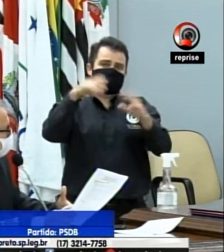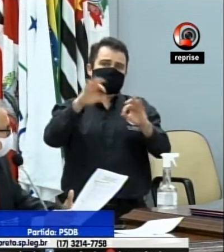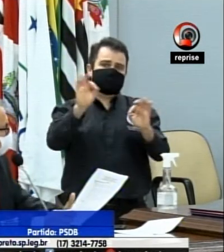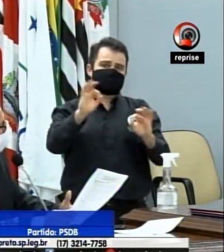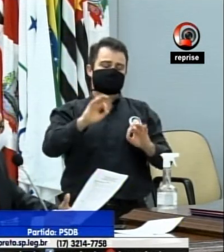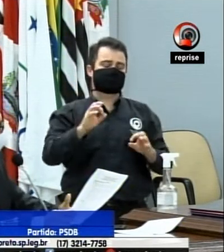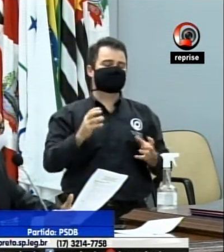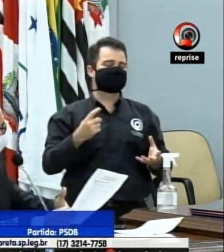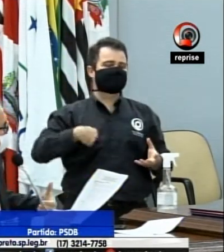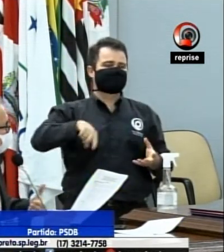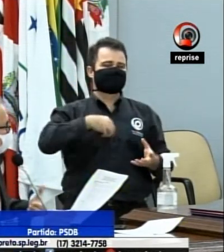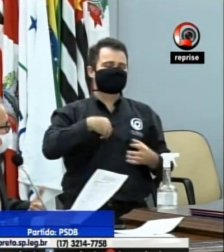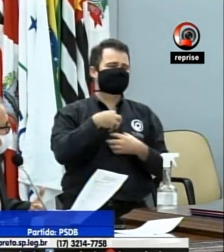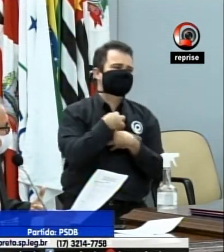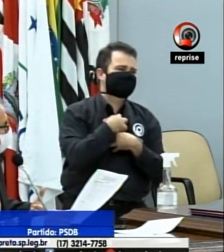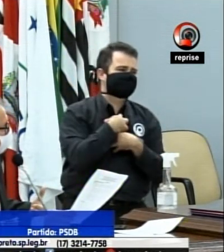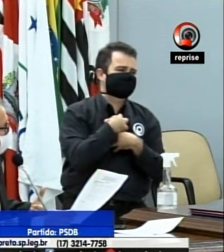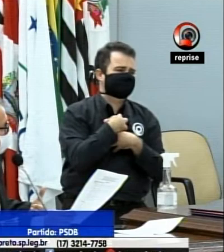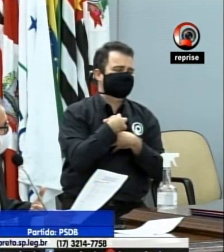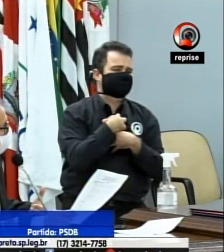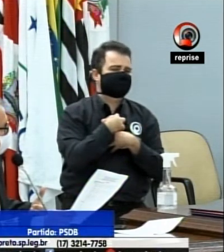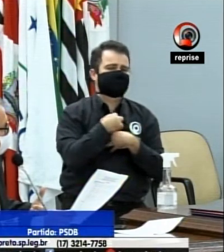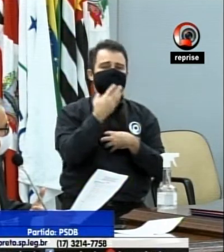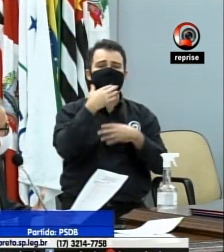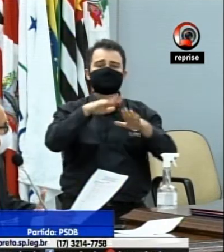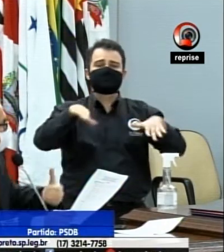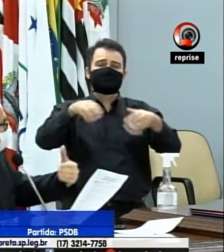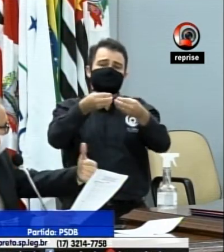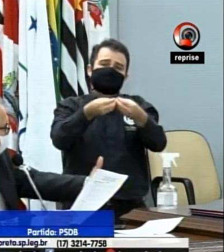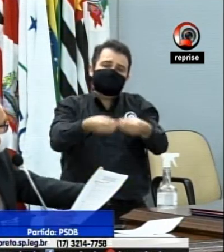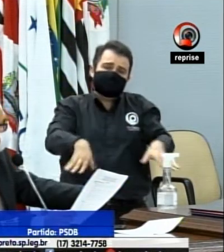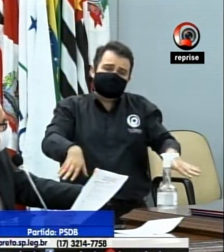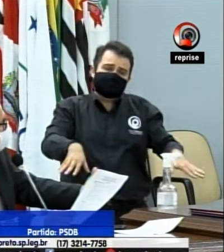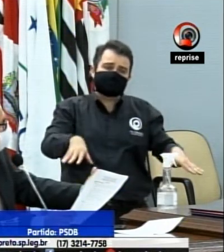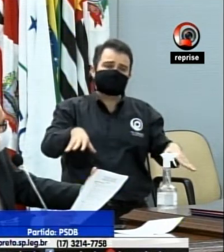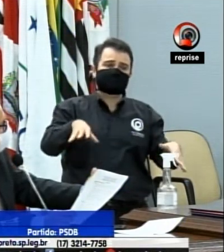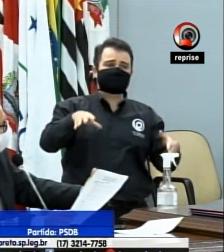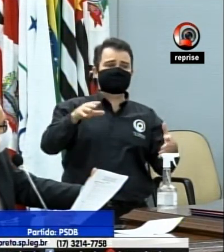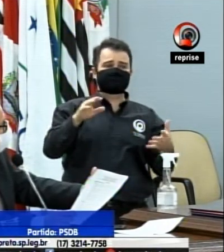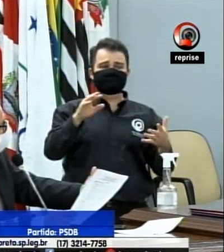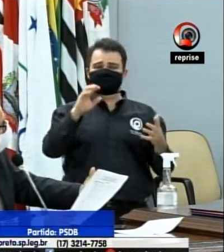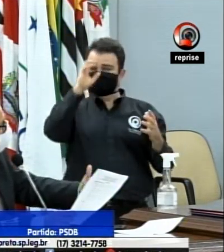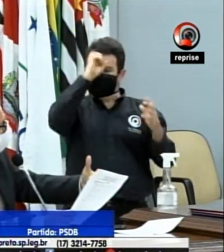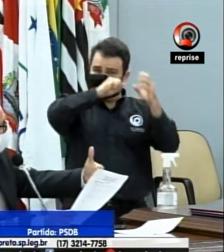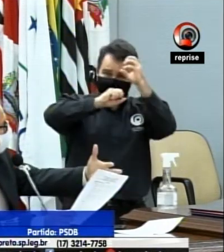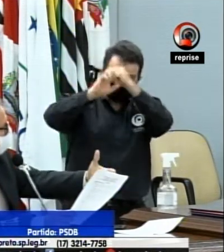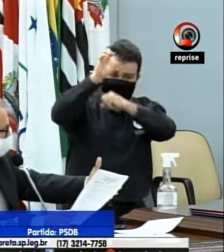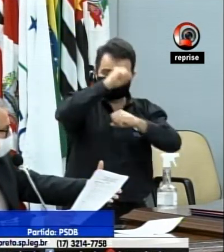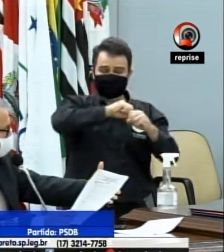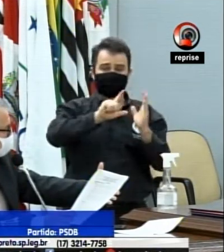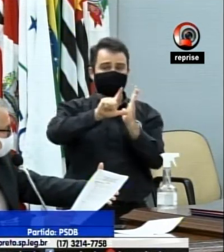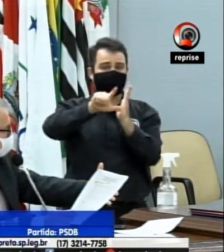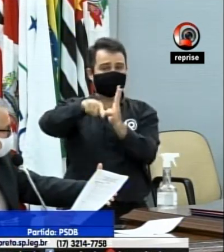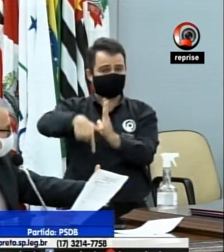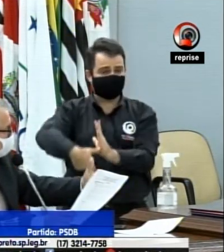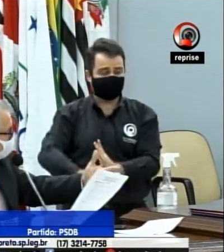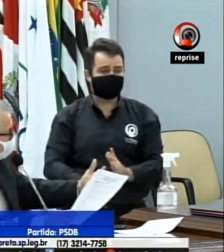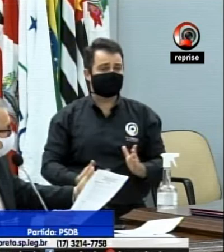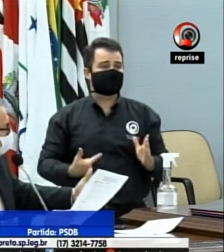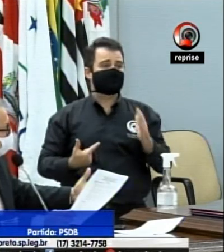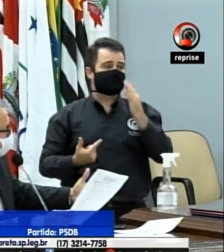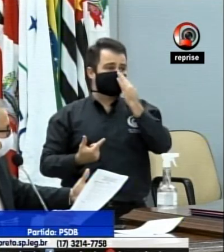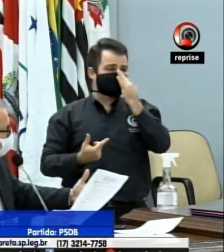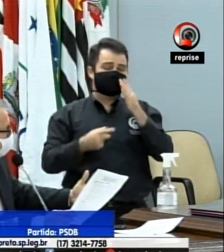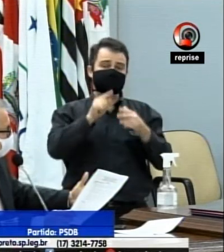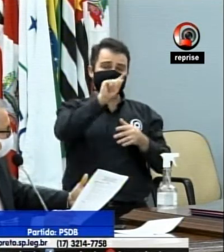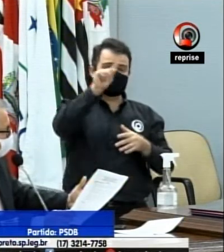crianças que necessitam ficando para trás em termos de preparação. a gente vê algumas declarações de gente